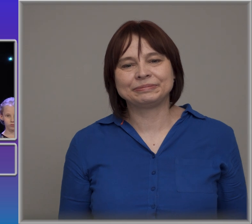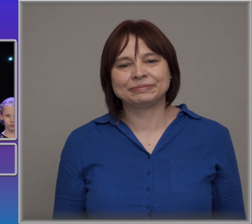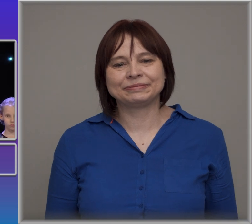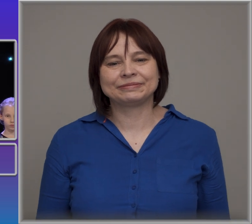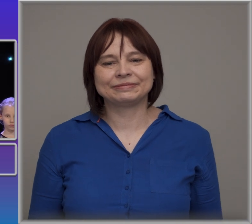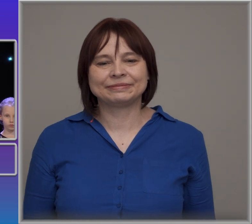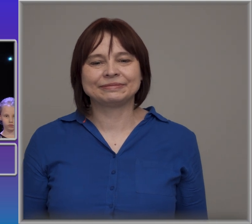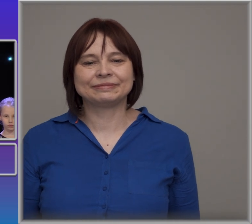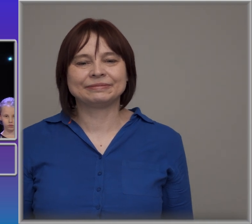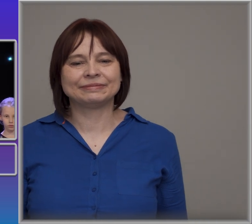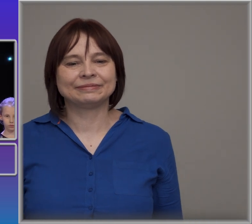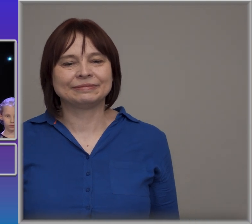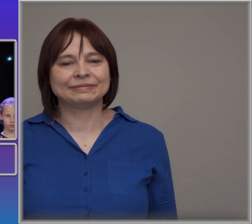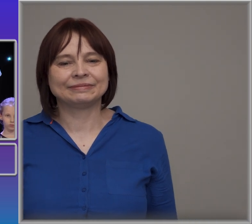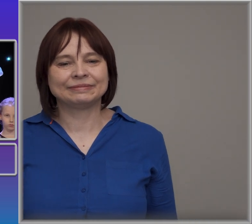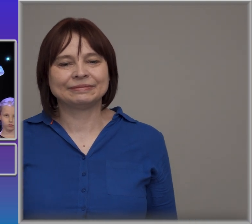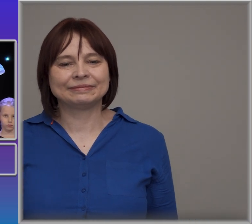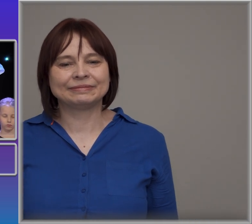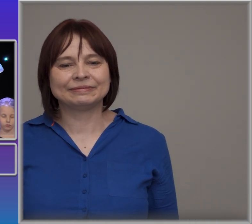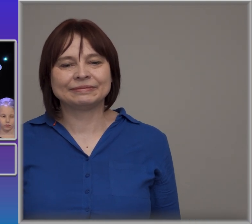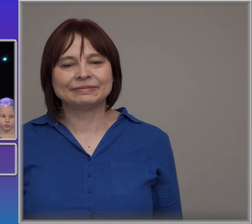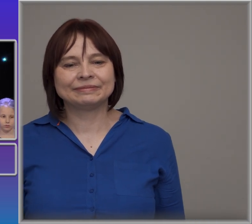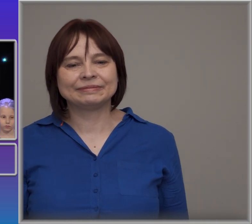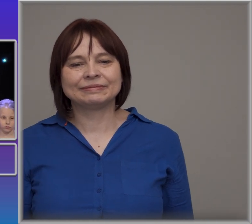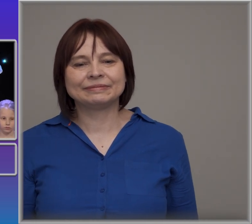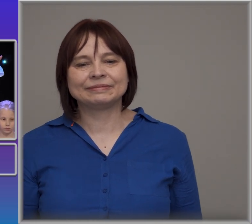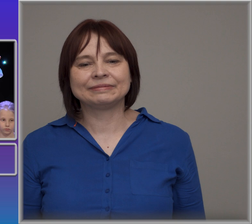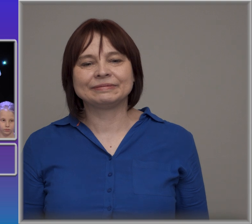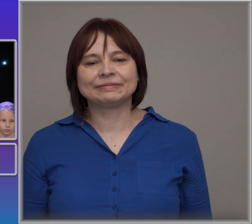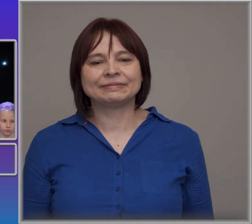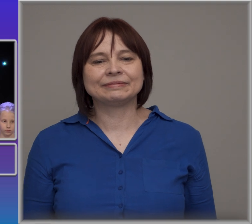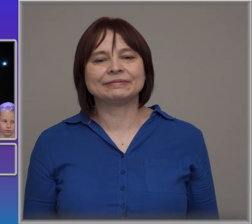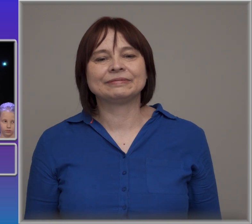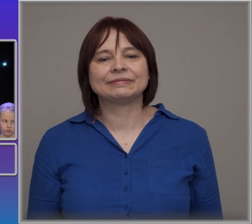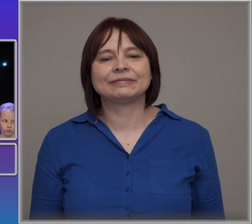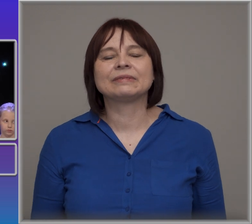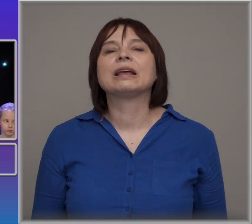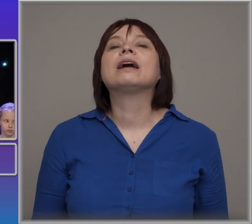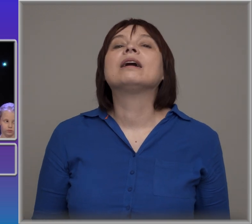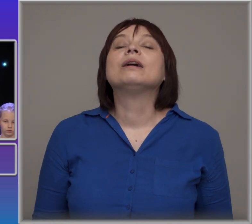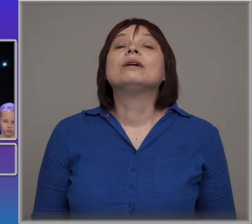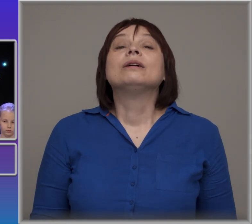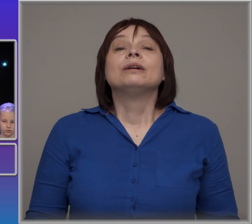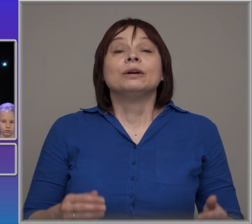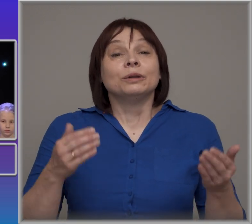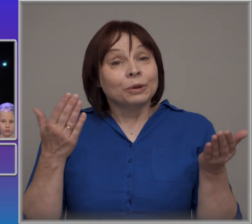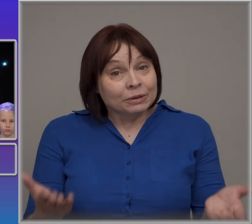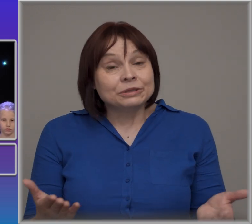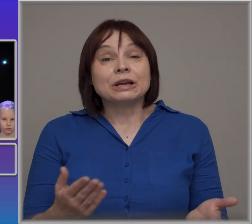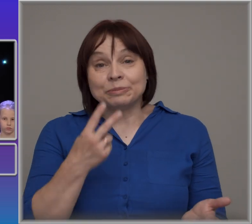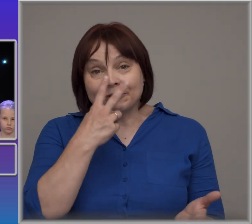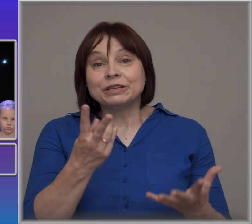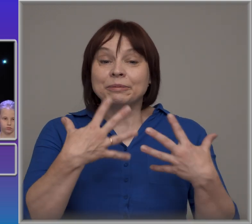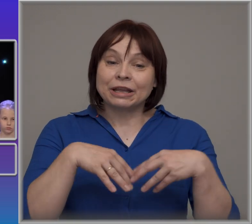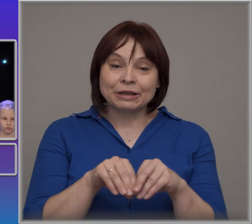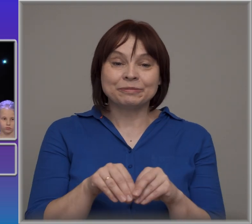Божьего присутствия во имя Господа Иисуса Христа мы провозглашаем благословение, благословение и